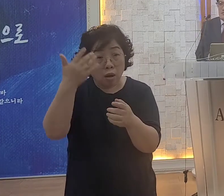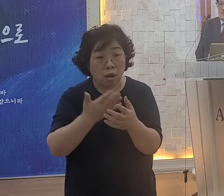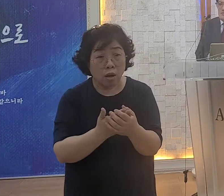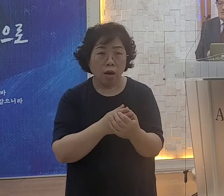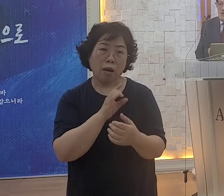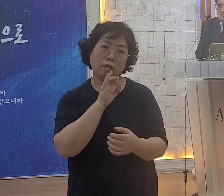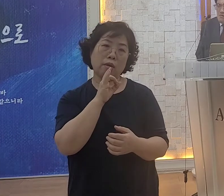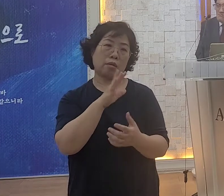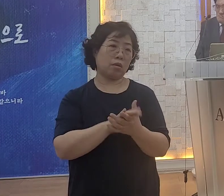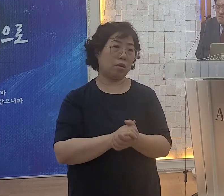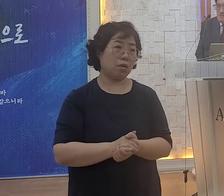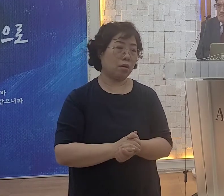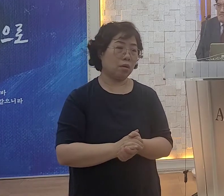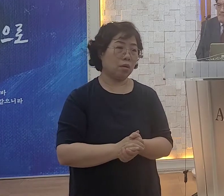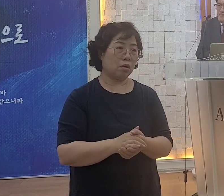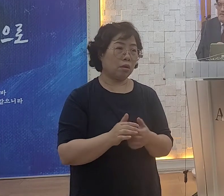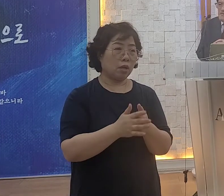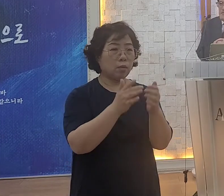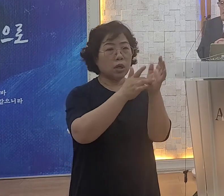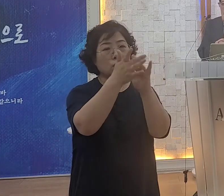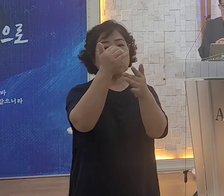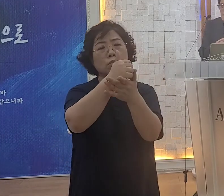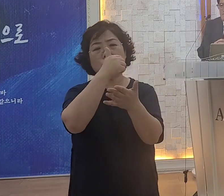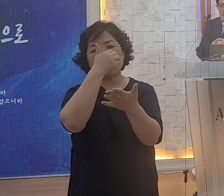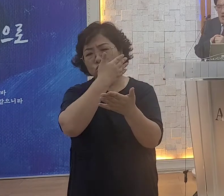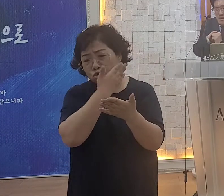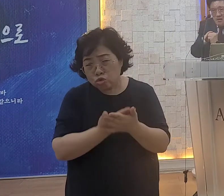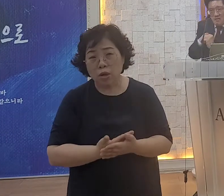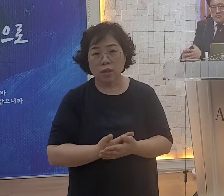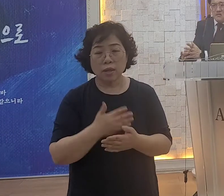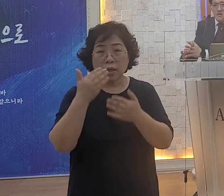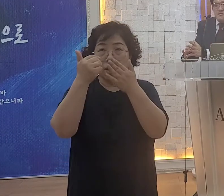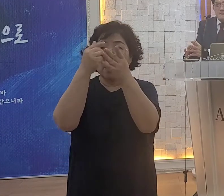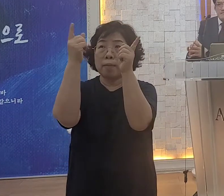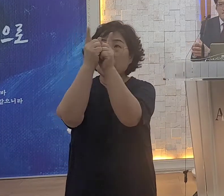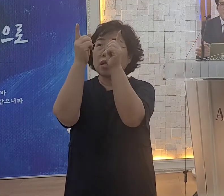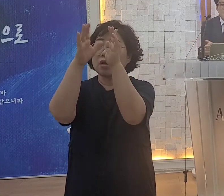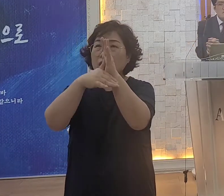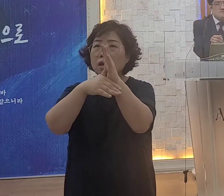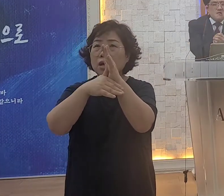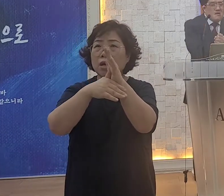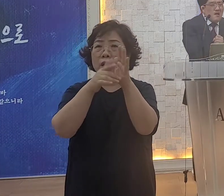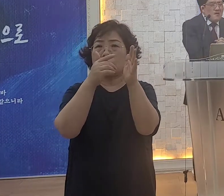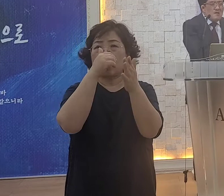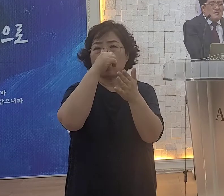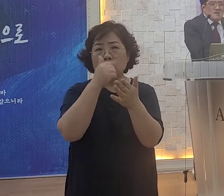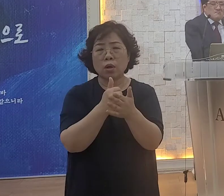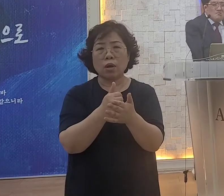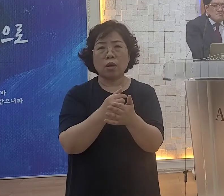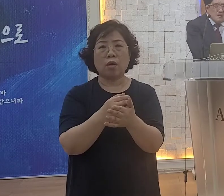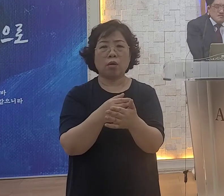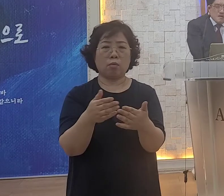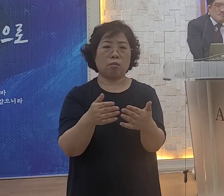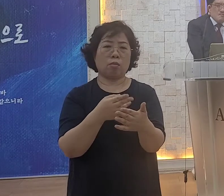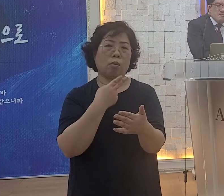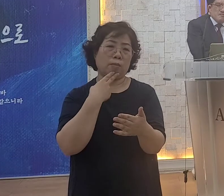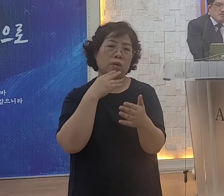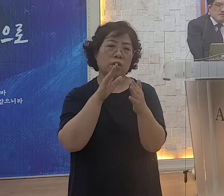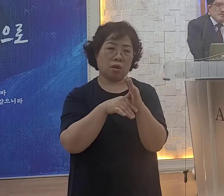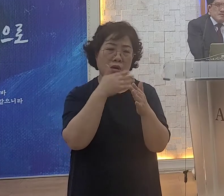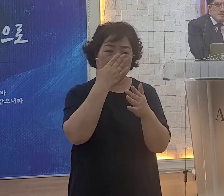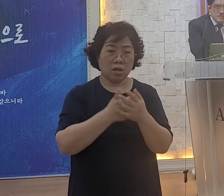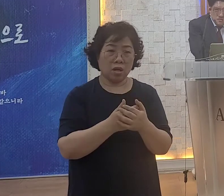여러분, 이 예수가 중요한 거예요. 이 하나님 앞에 나아가야 되는데, 그러니까 속죄하지